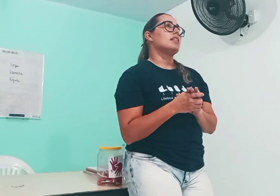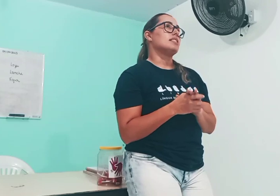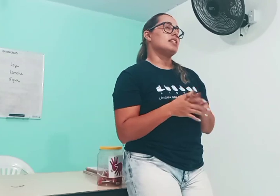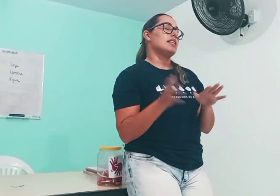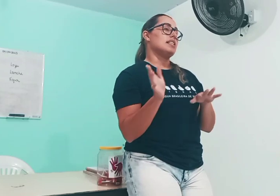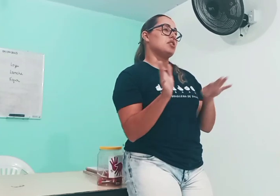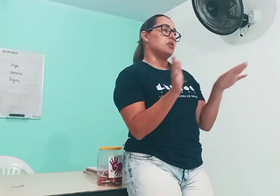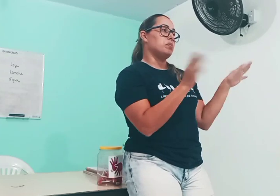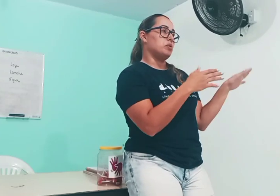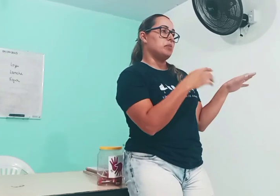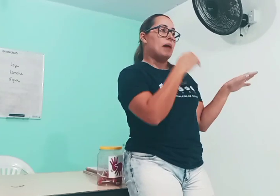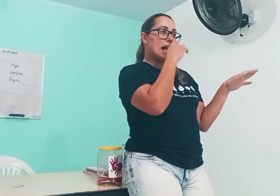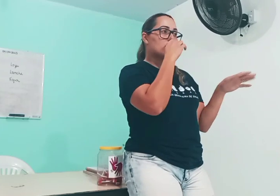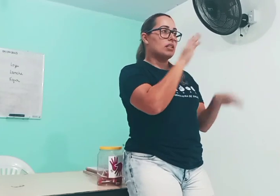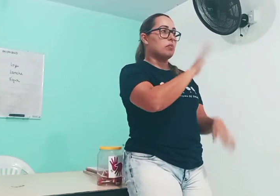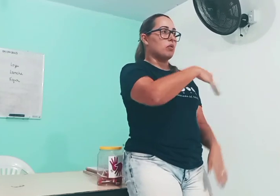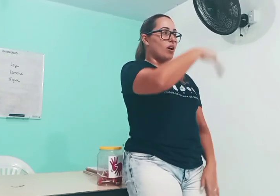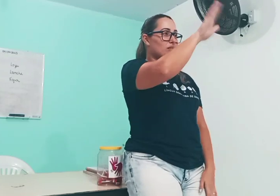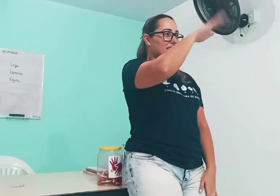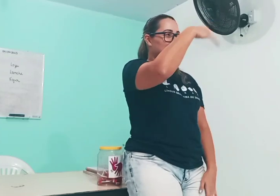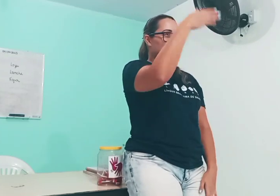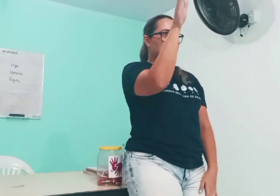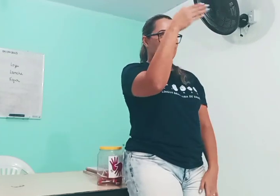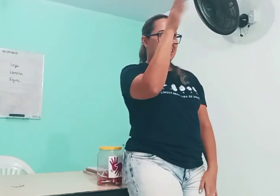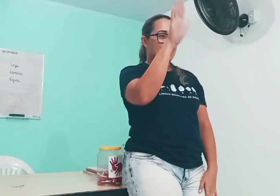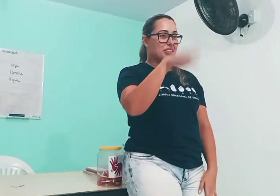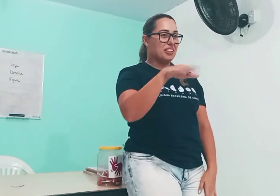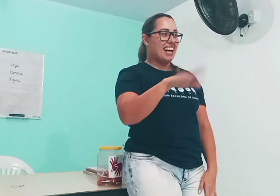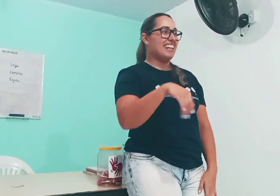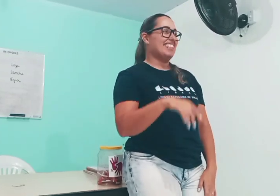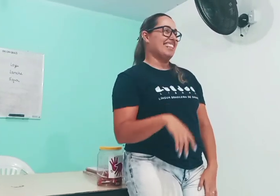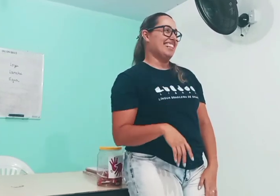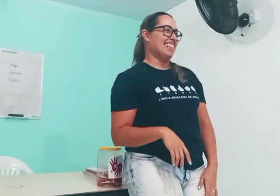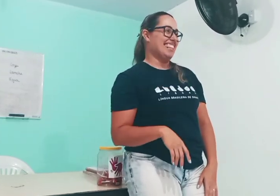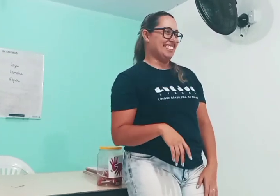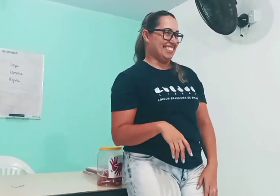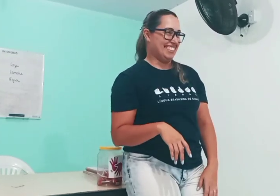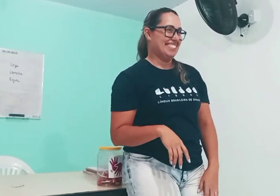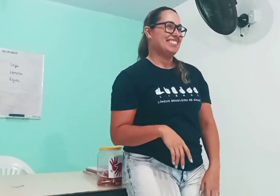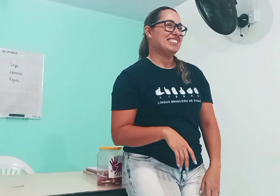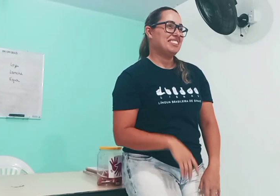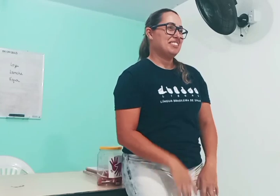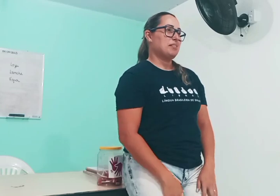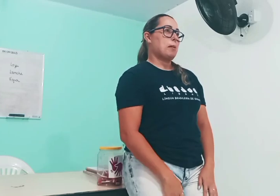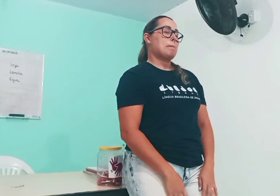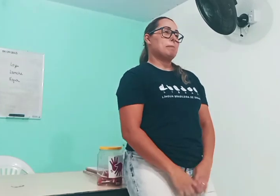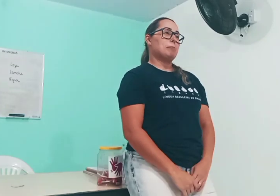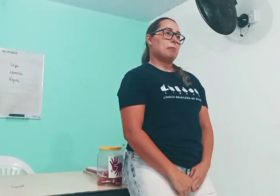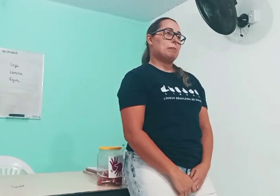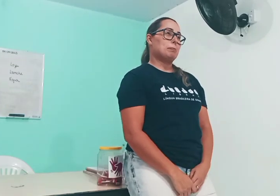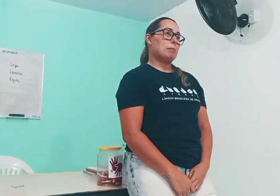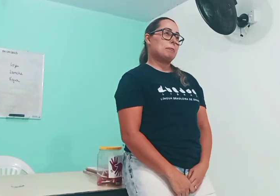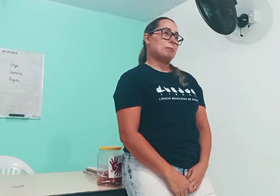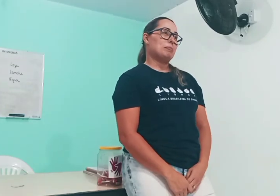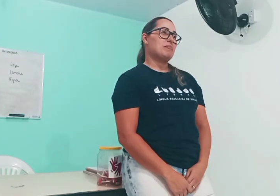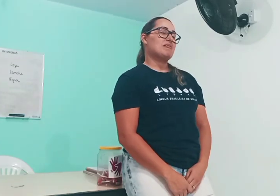Então, assim, existe esse tipo de Páscoa, né, por causa do lá. Gente, que avanço, nós saímos lá da Páscoa do